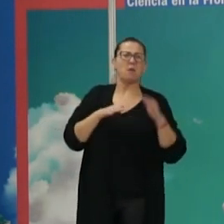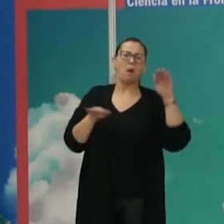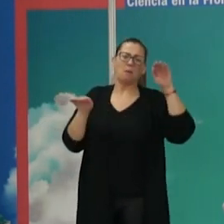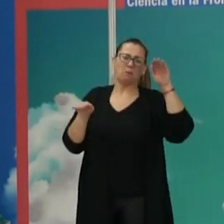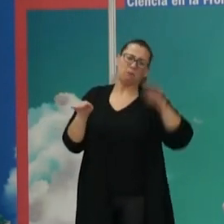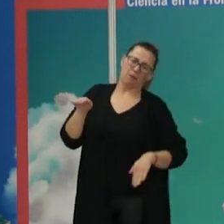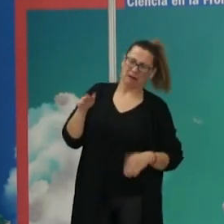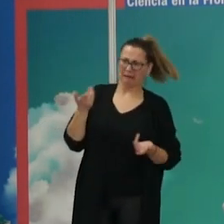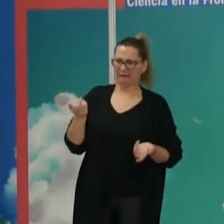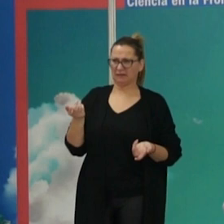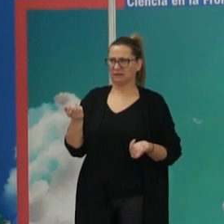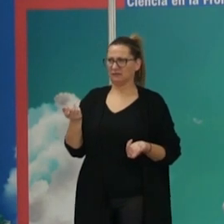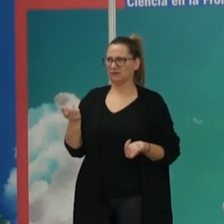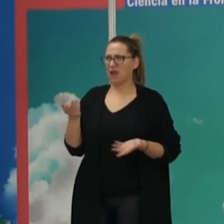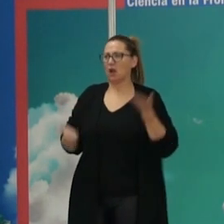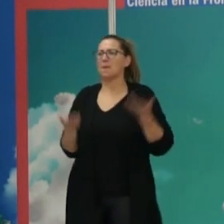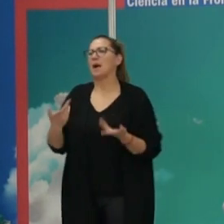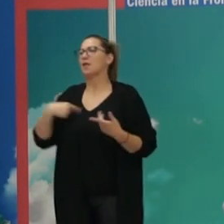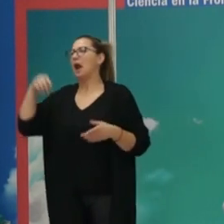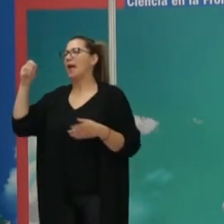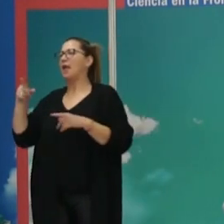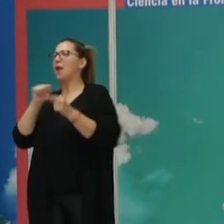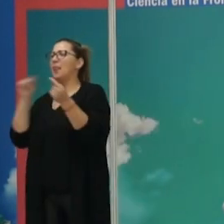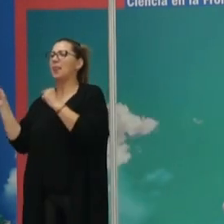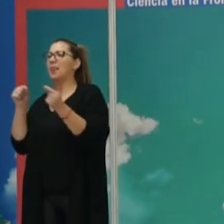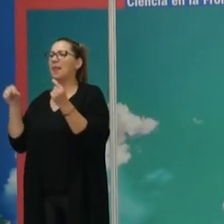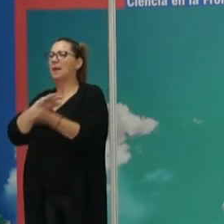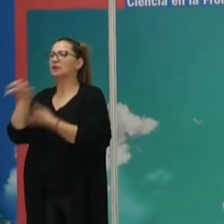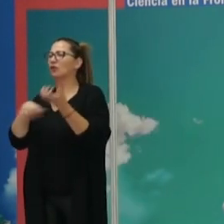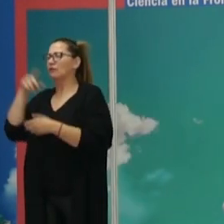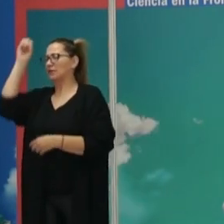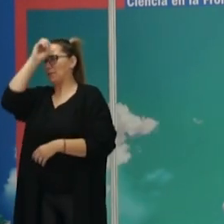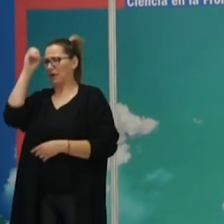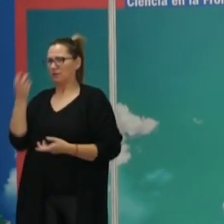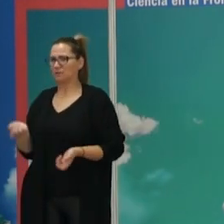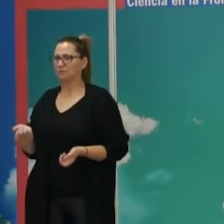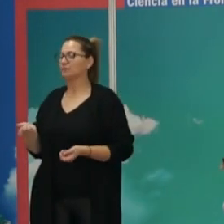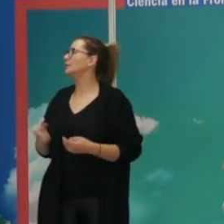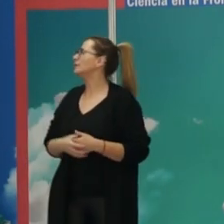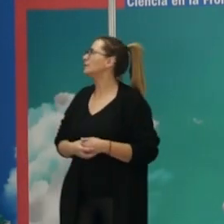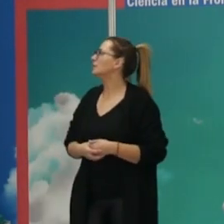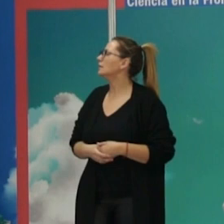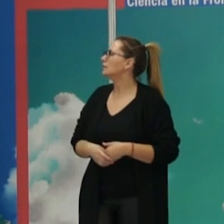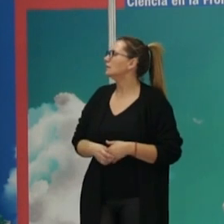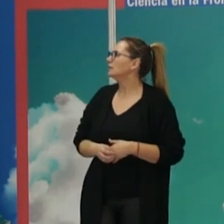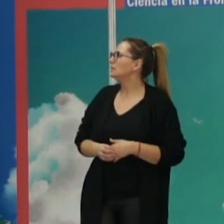de pluralismo podrían ser razonables, aunque también generan enormes problemas prácticos, como hemos visto.